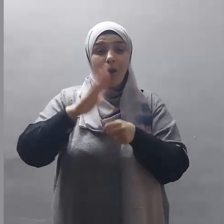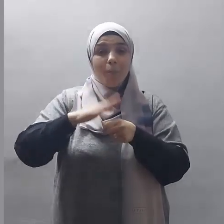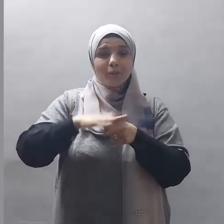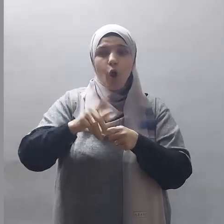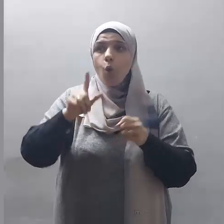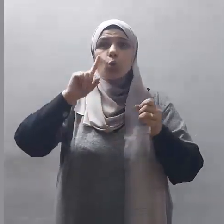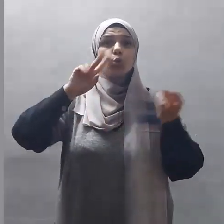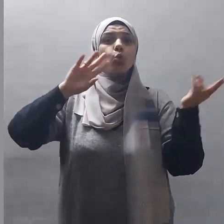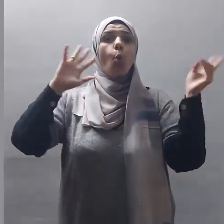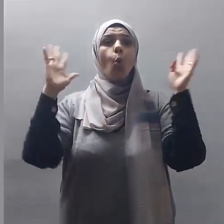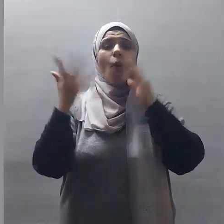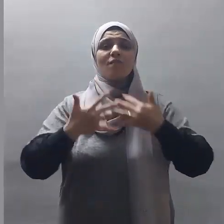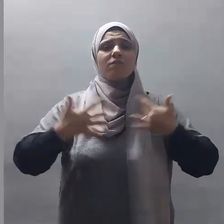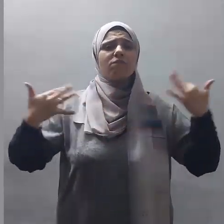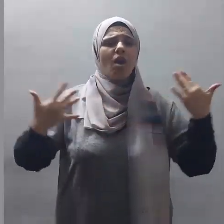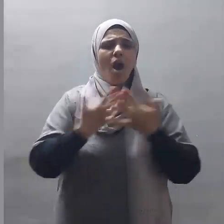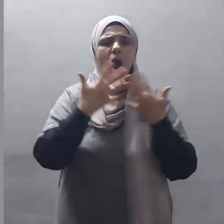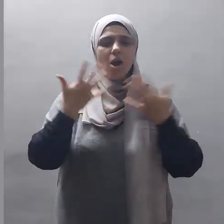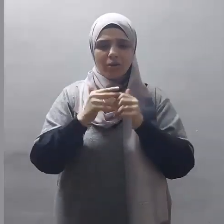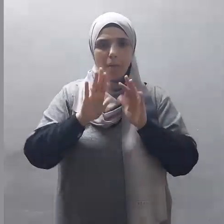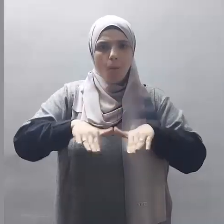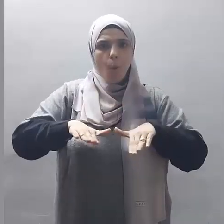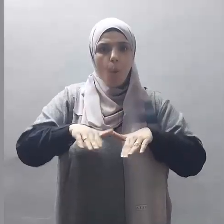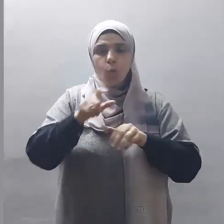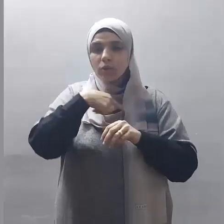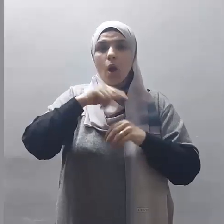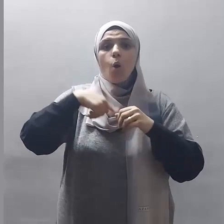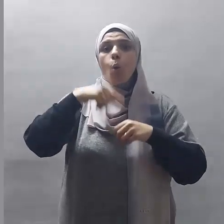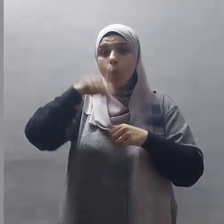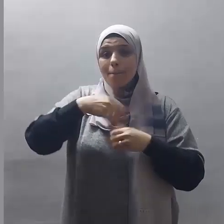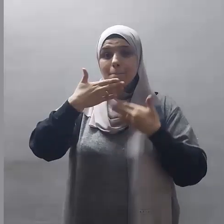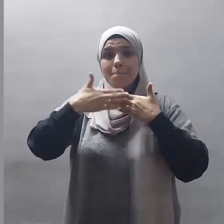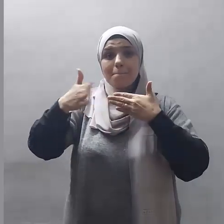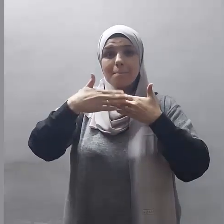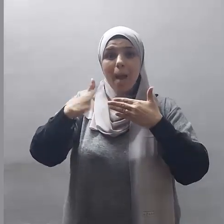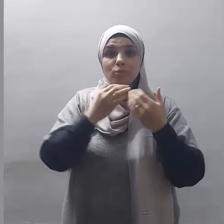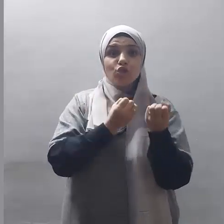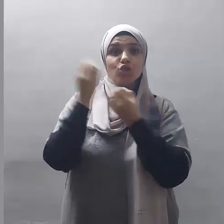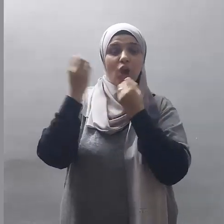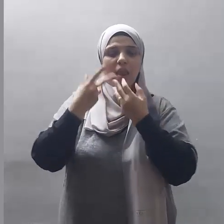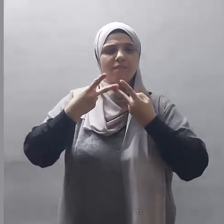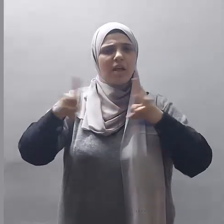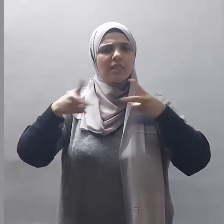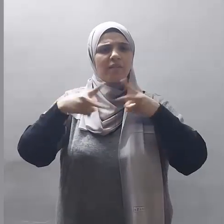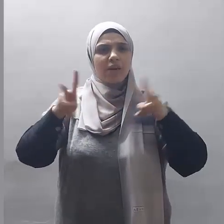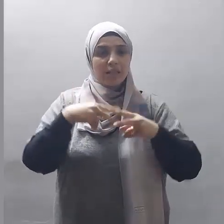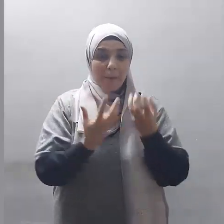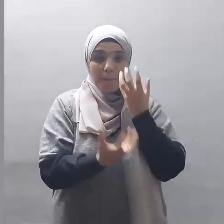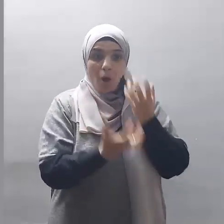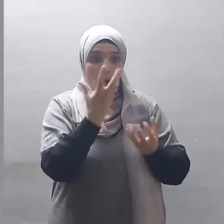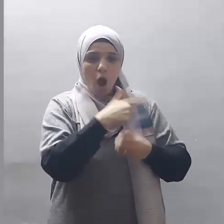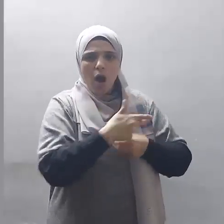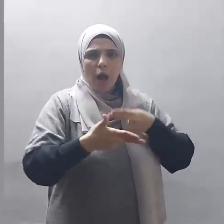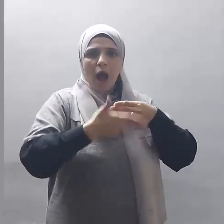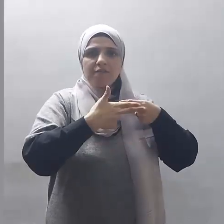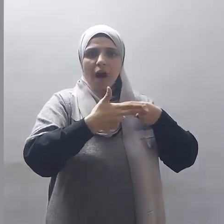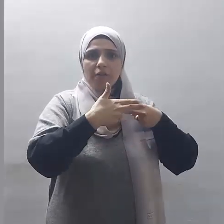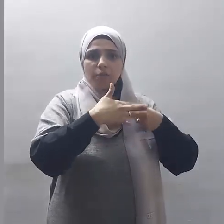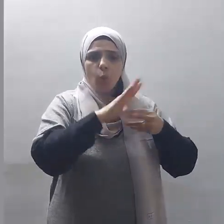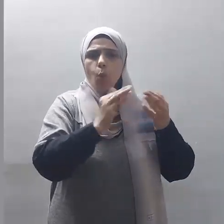كلها فرحا بقدومه، تفتح فيه أبواب الجنان وتغلق فيه أبواب النيران، حيث